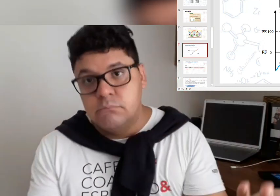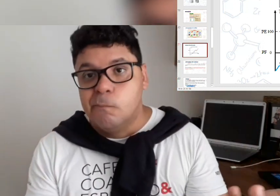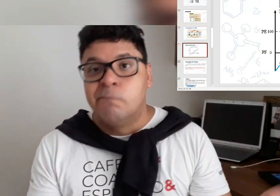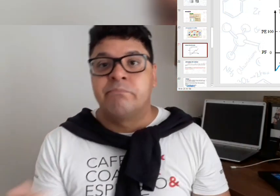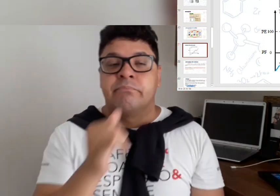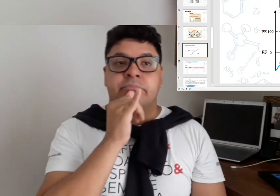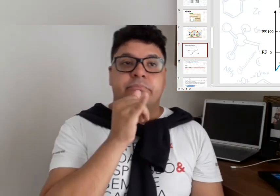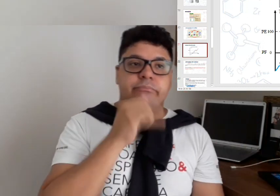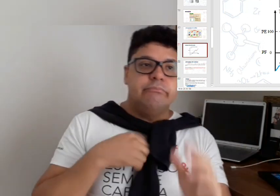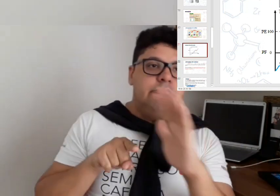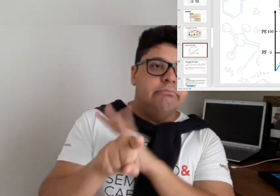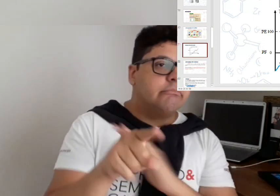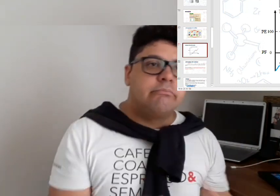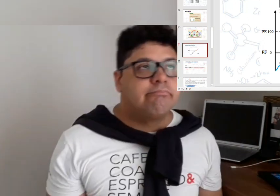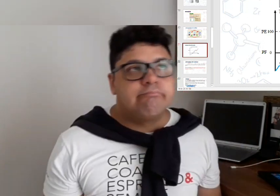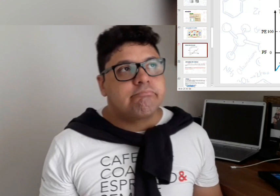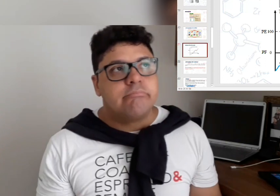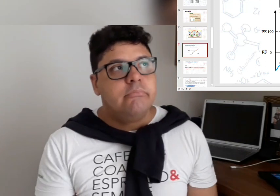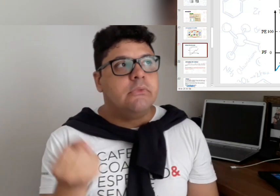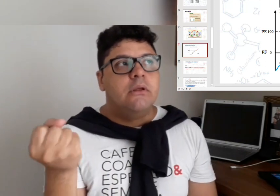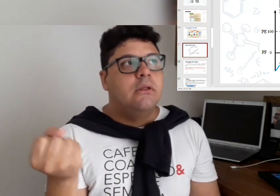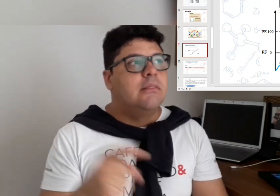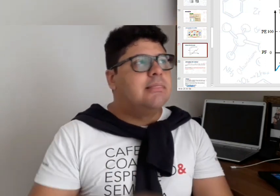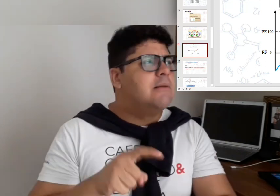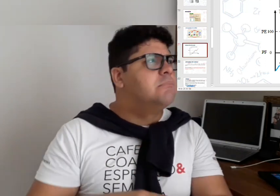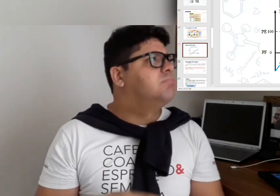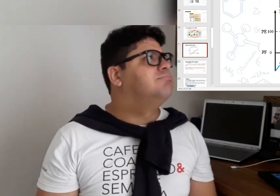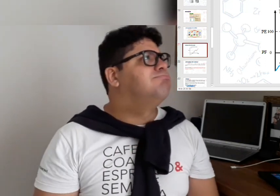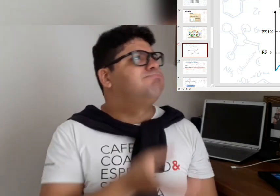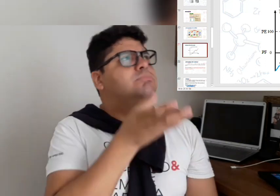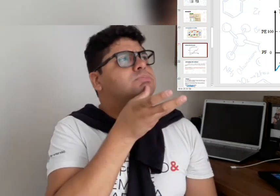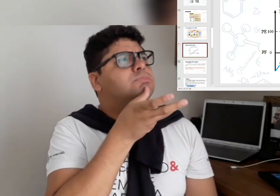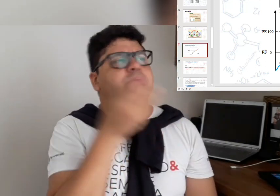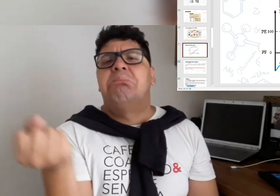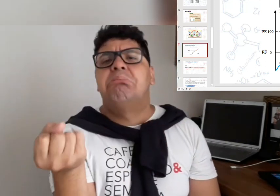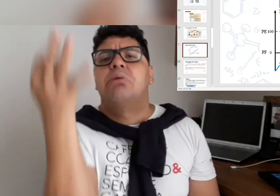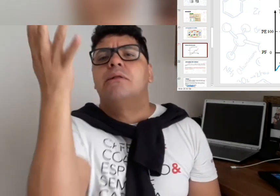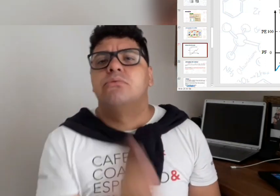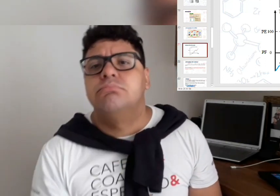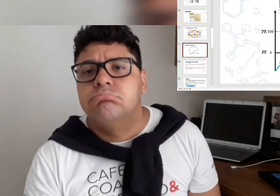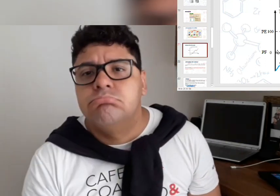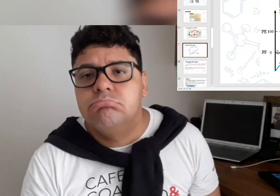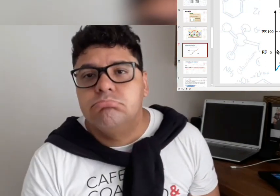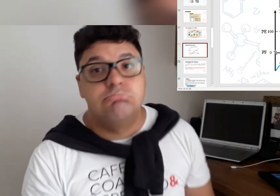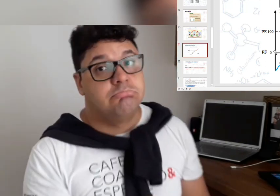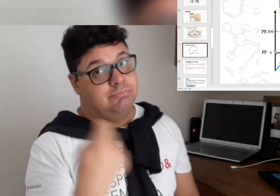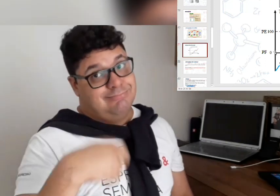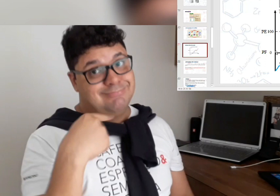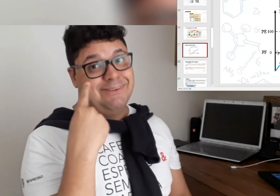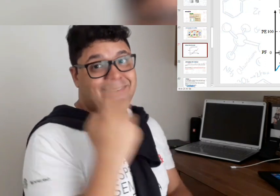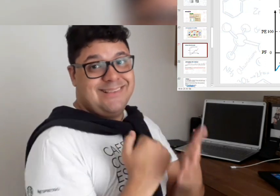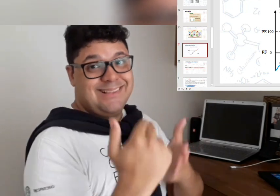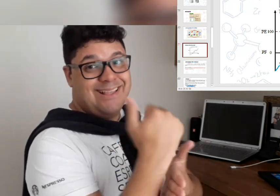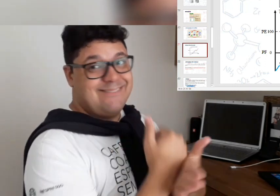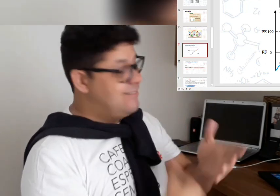tempo, né, demorou essa constante? Quanto tempo tem essa constante aí? Aí a gente teria que ter os